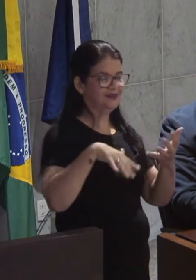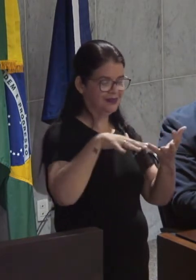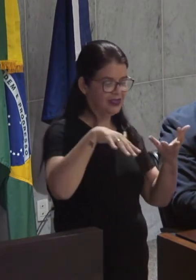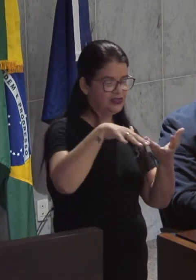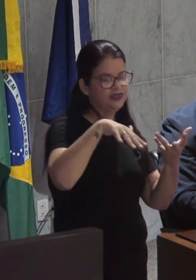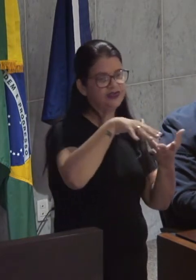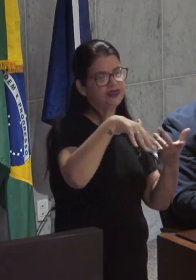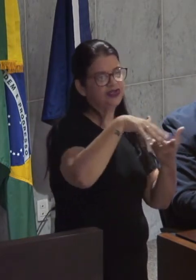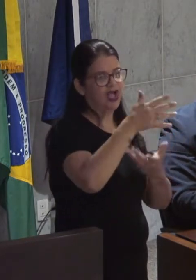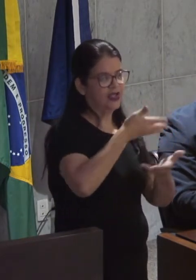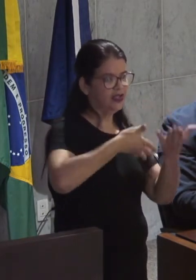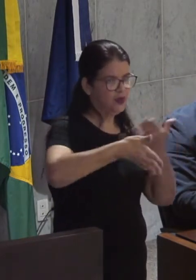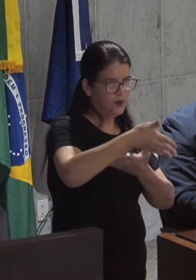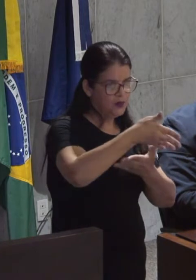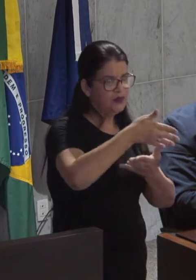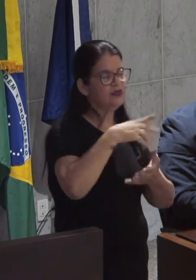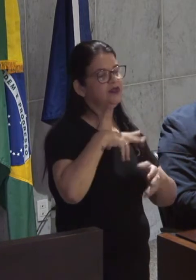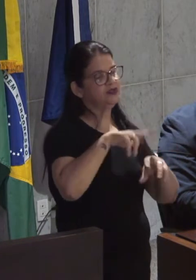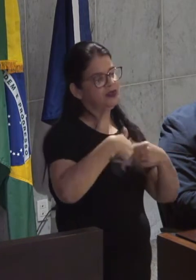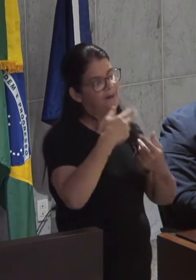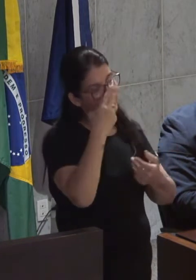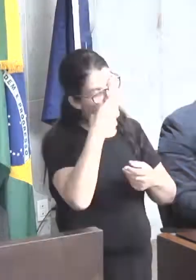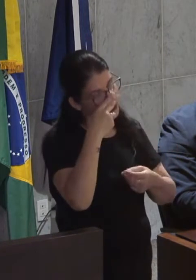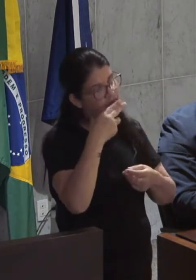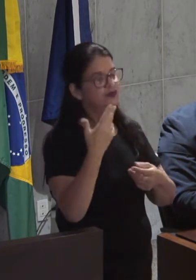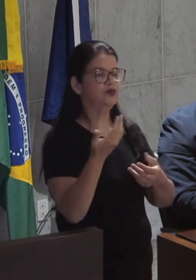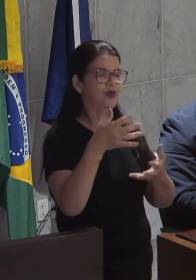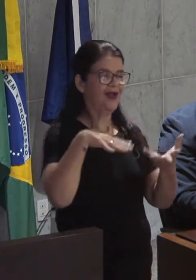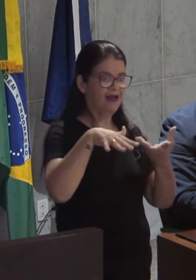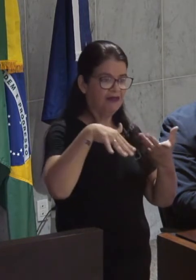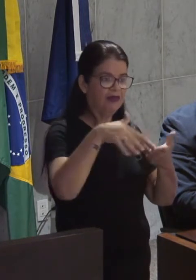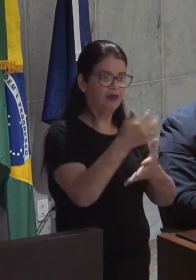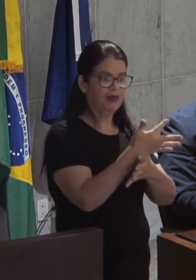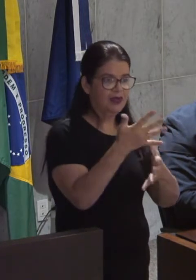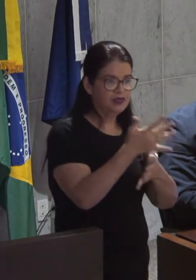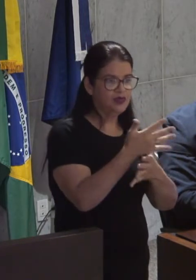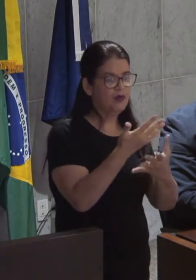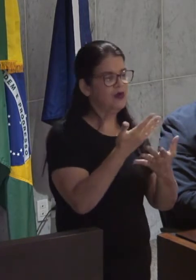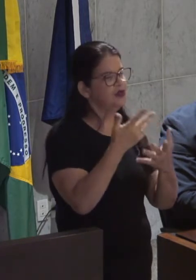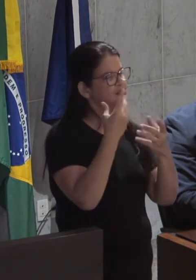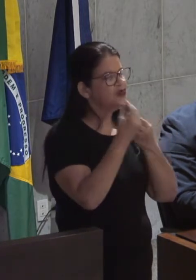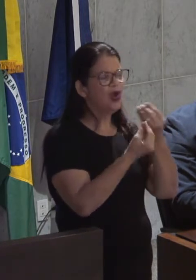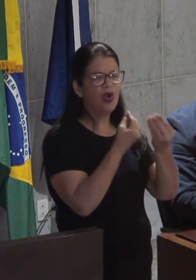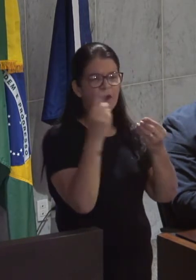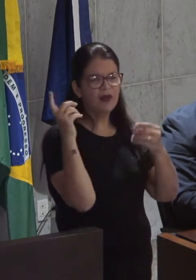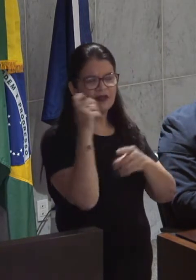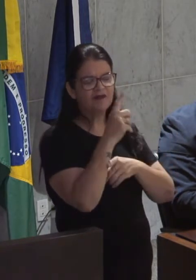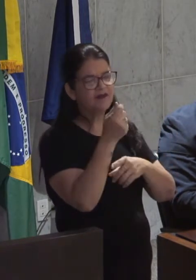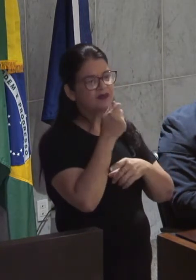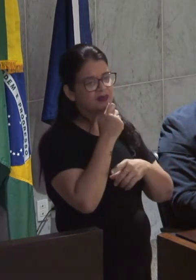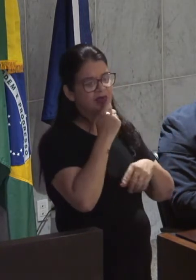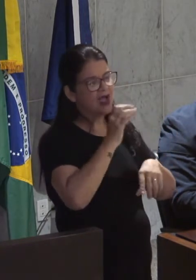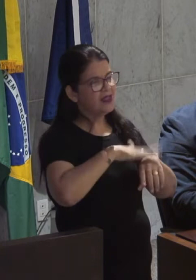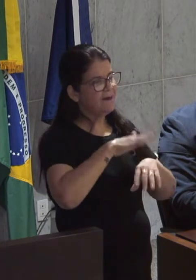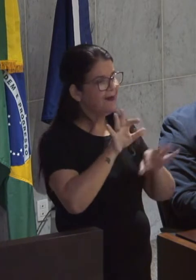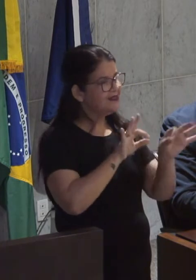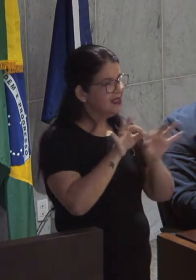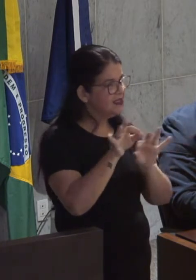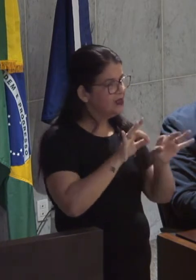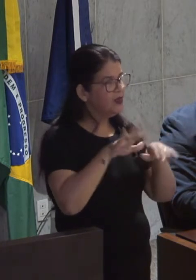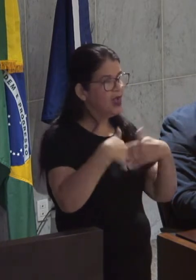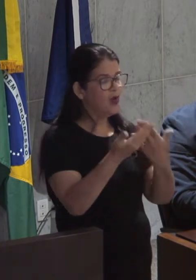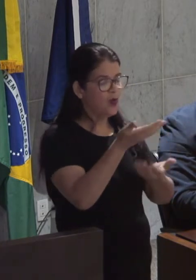categorias, mesmo categorias urbanas. Como é difícil mais ainda articular quando